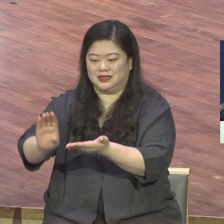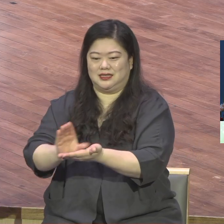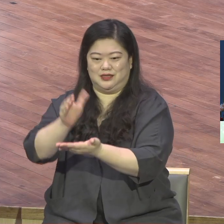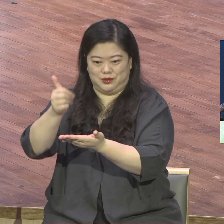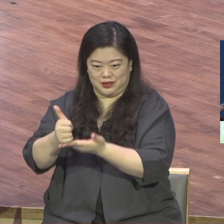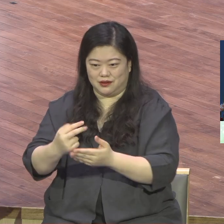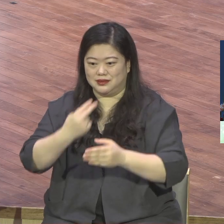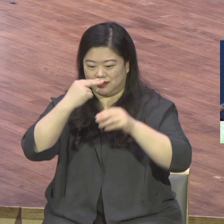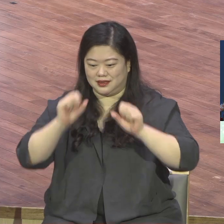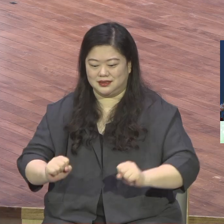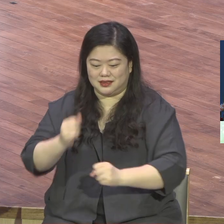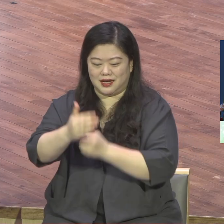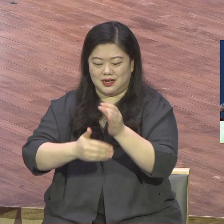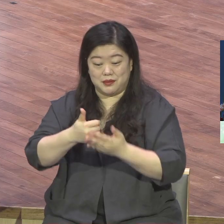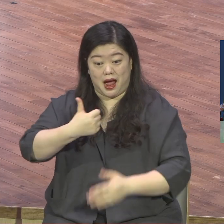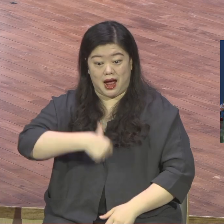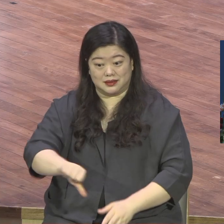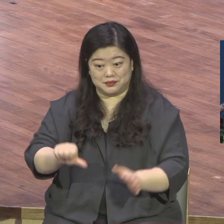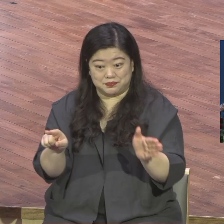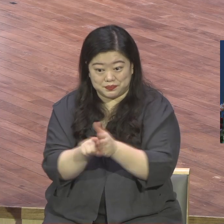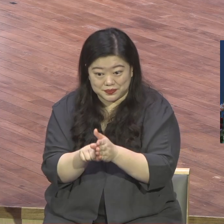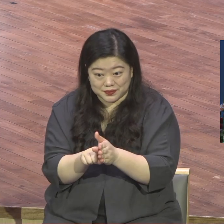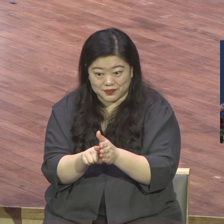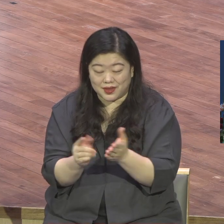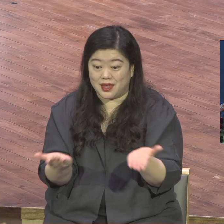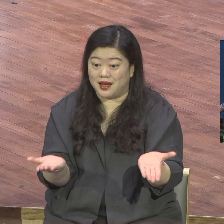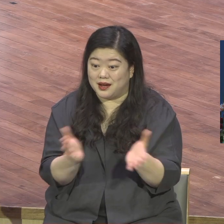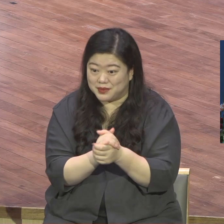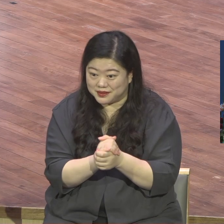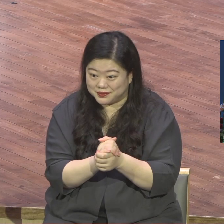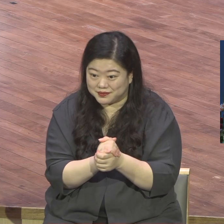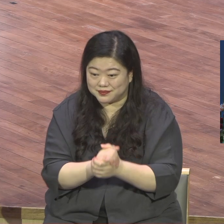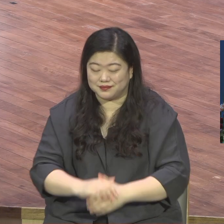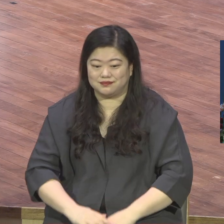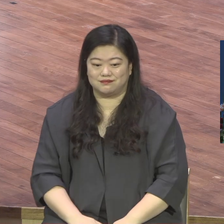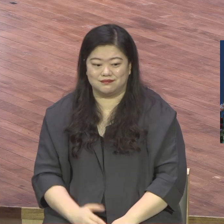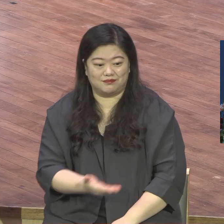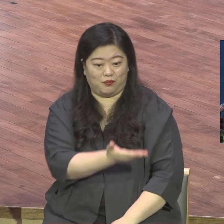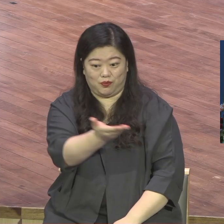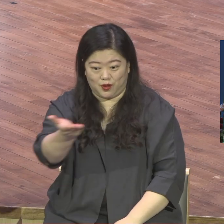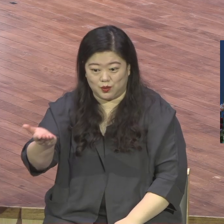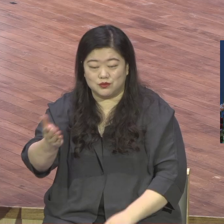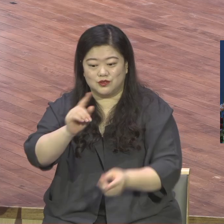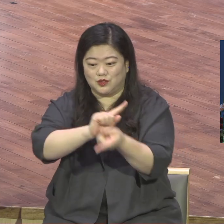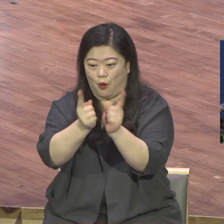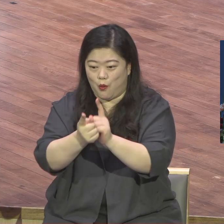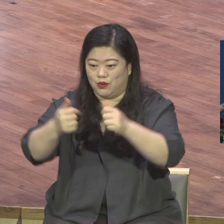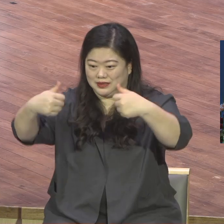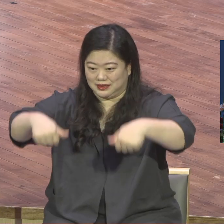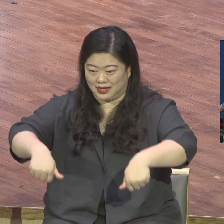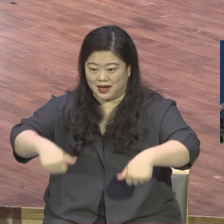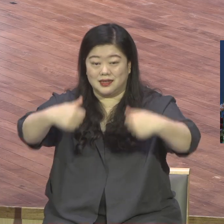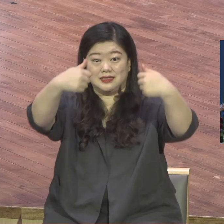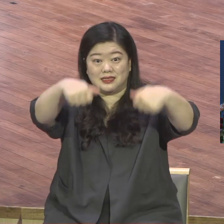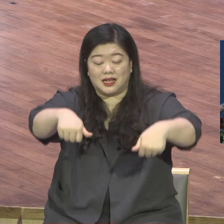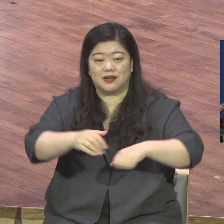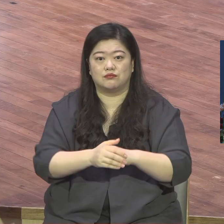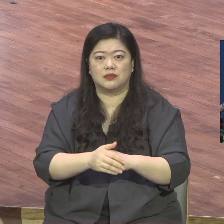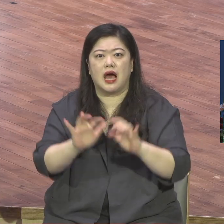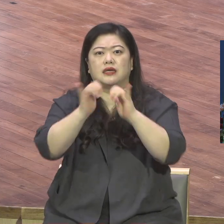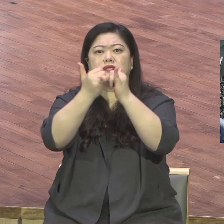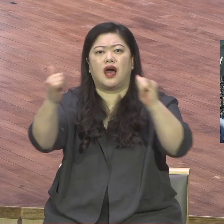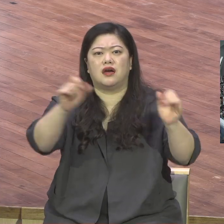하나님의 아들이십니다. 아멘. 우리 해외 성도들 서로 다 같이 인사합시다. 사람을